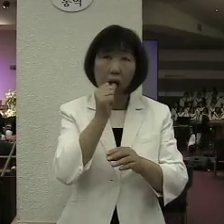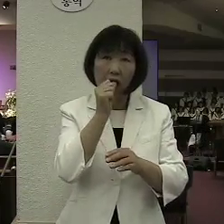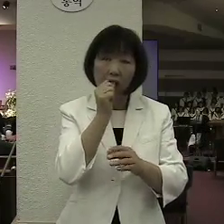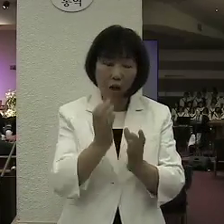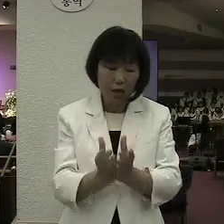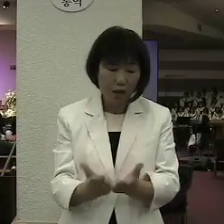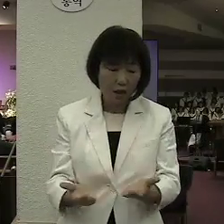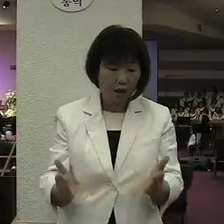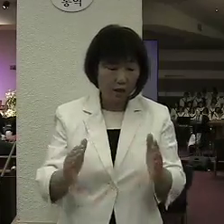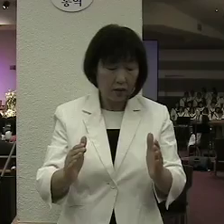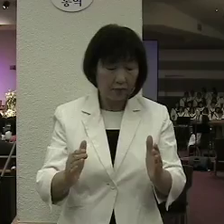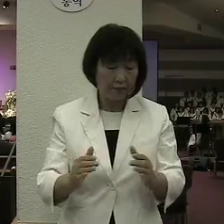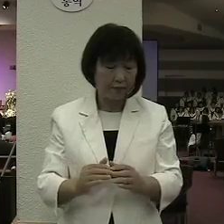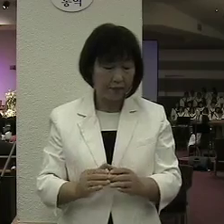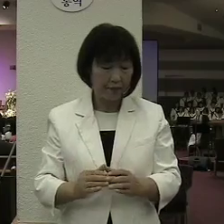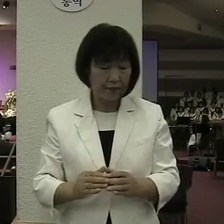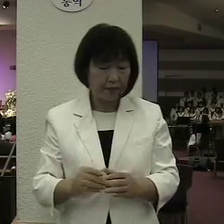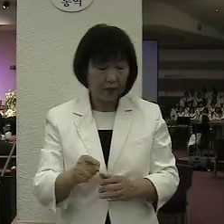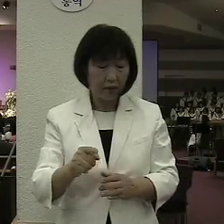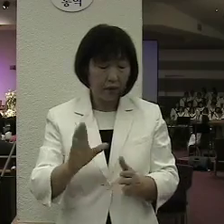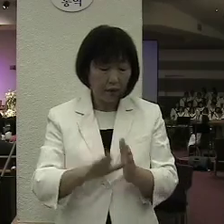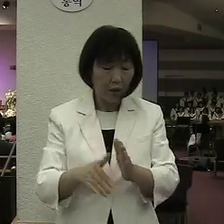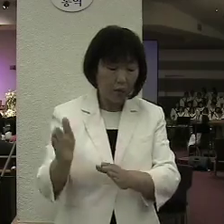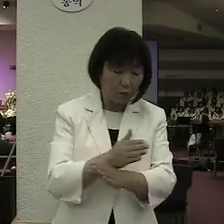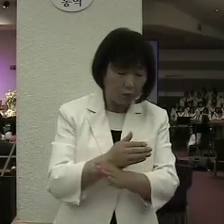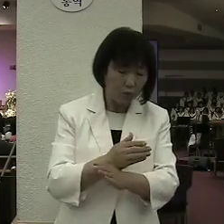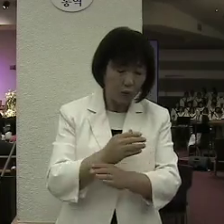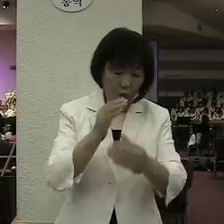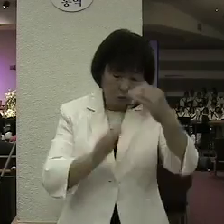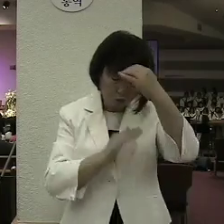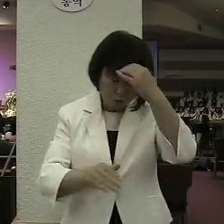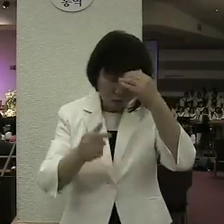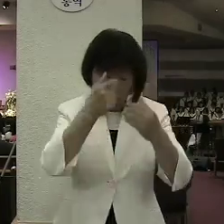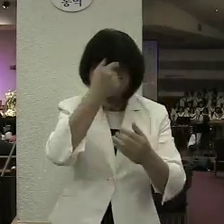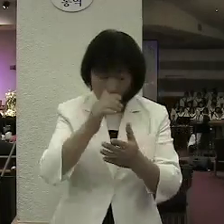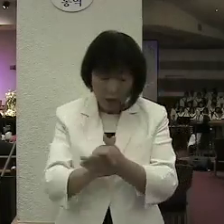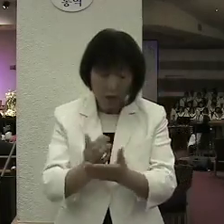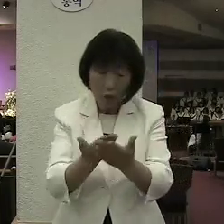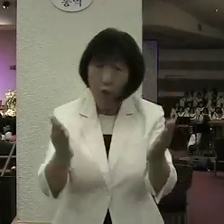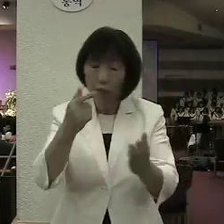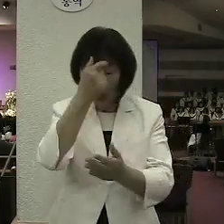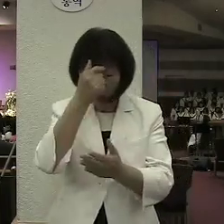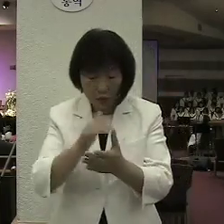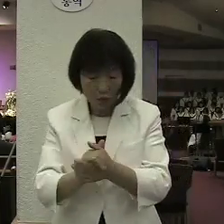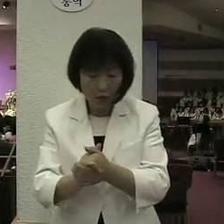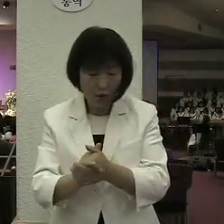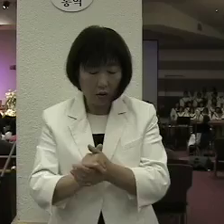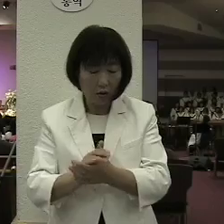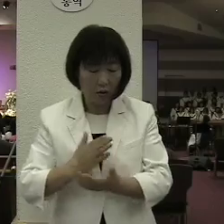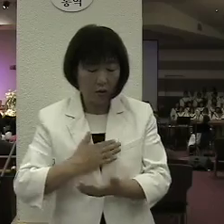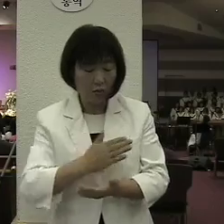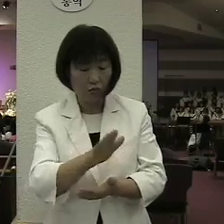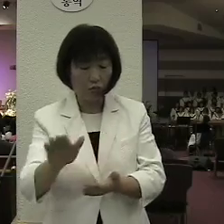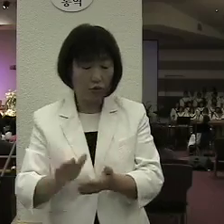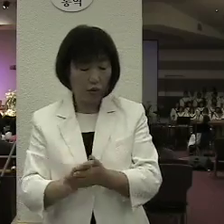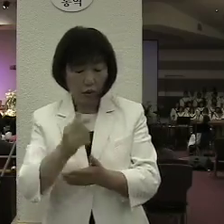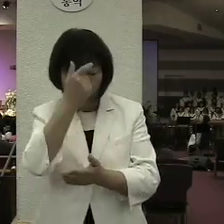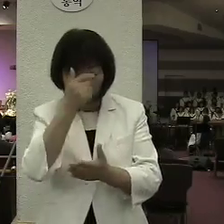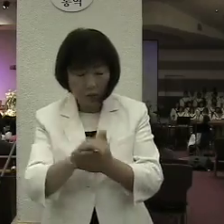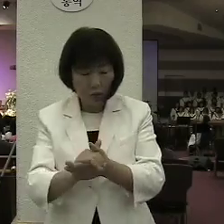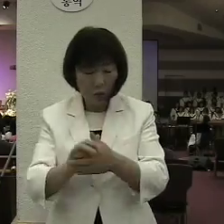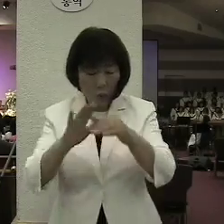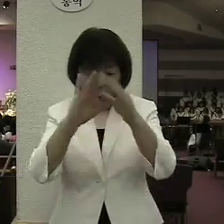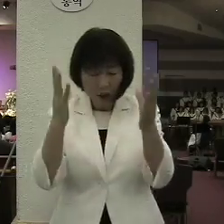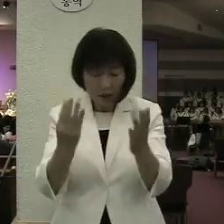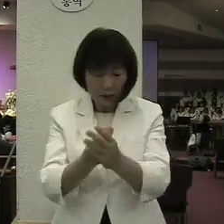되시어서 우리로 하여금 우리가 반드시 들어야 되는 하나님의 말씀을 펴서 우리에게 그 말씀을 선포하시는 그